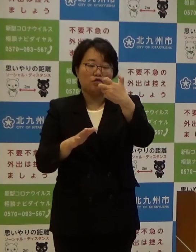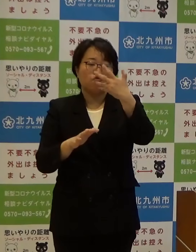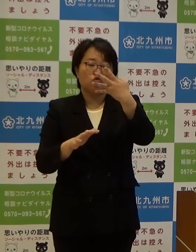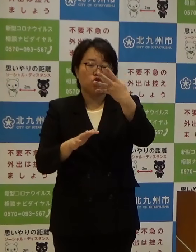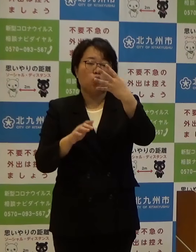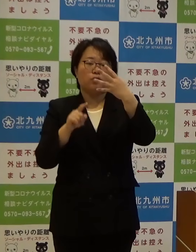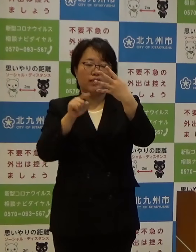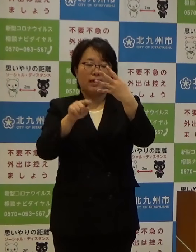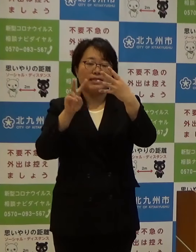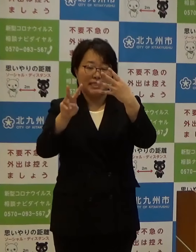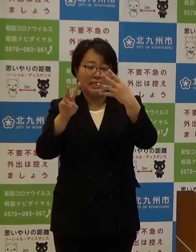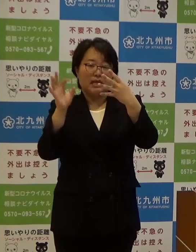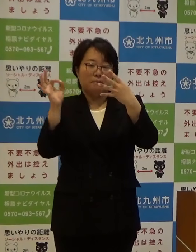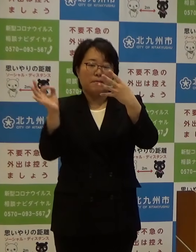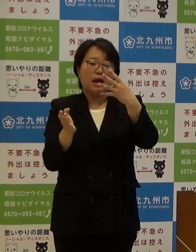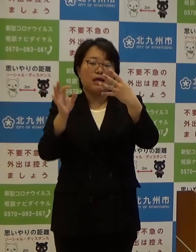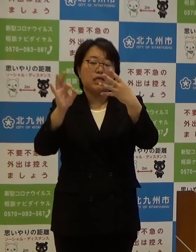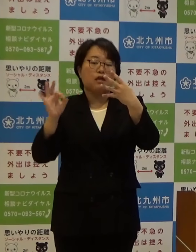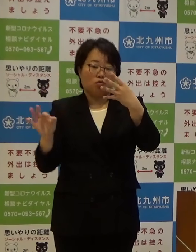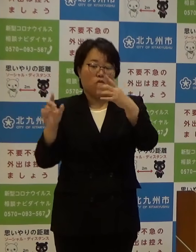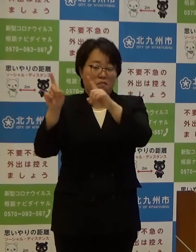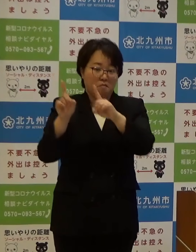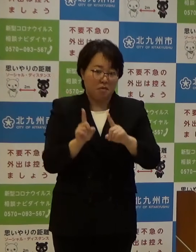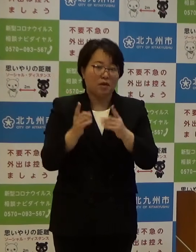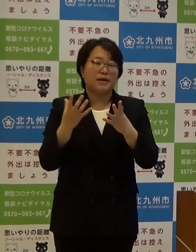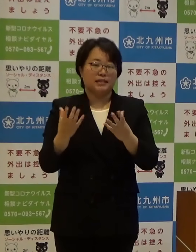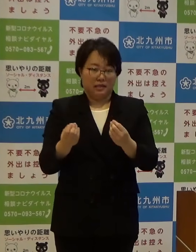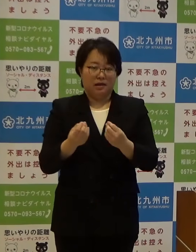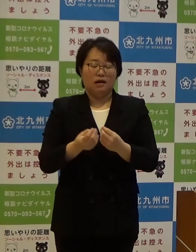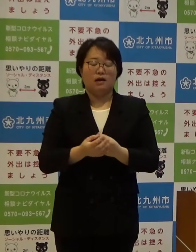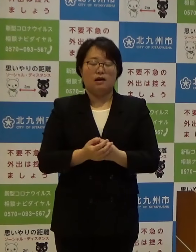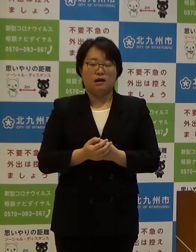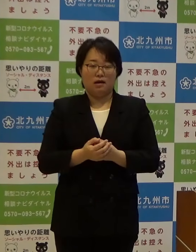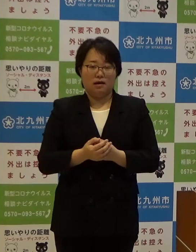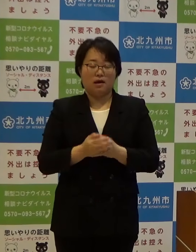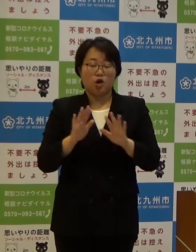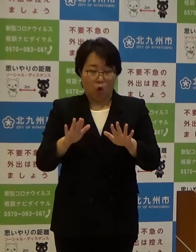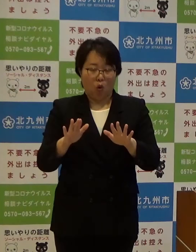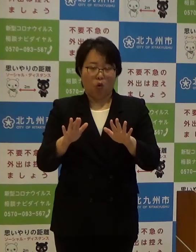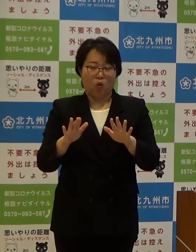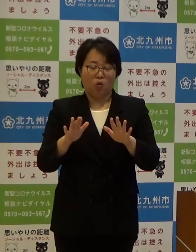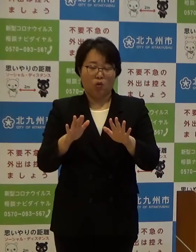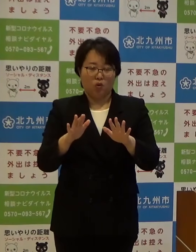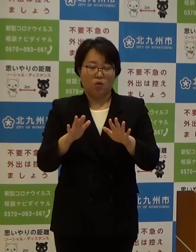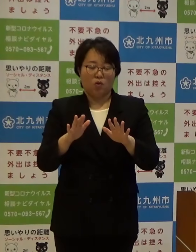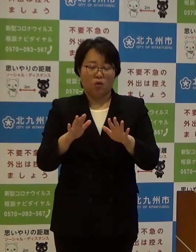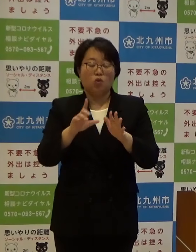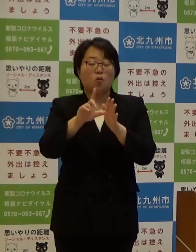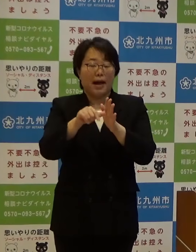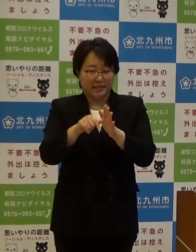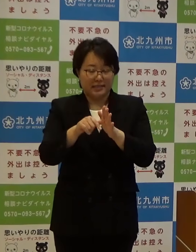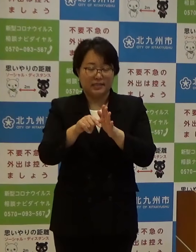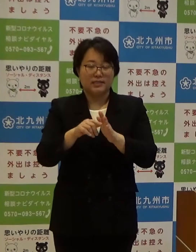減という形になっております。ただ平日、本日でありますけど、